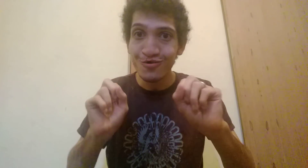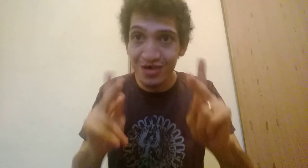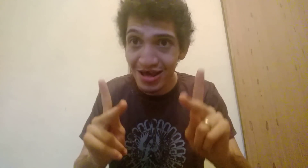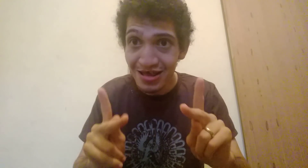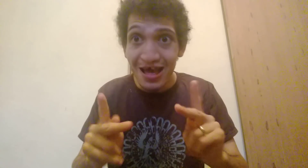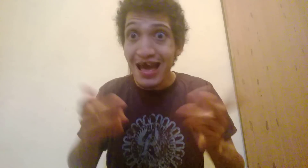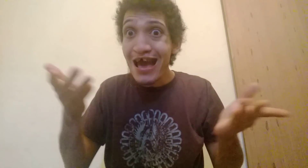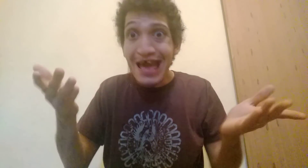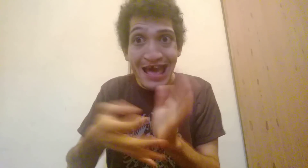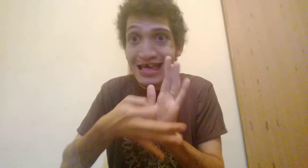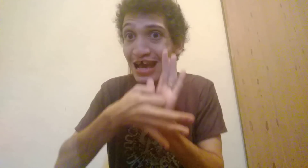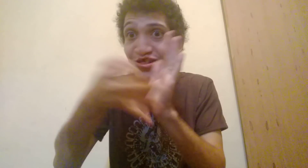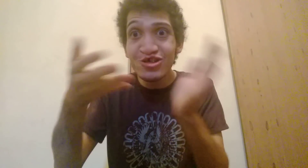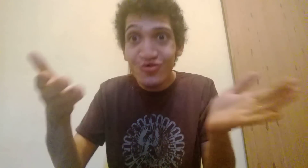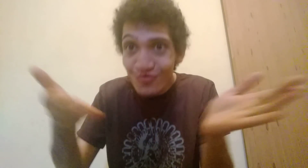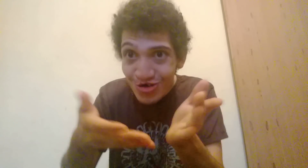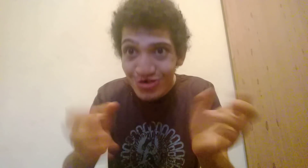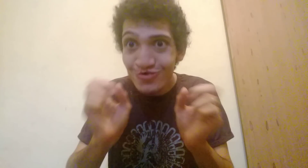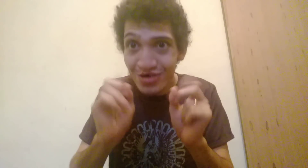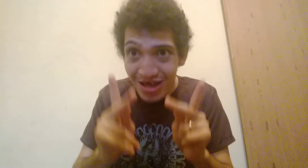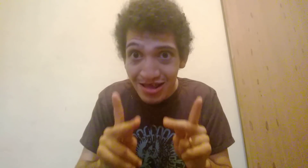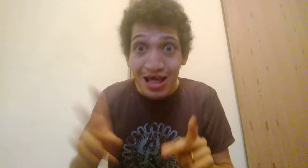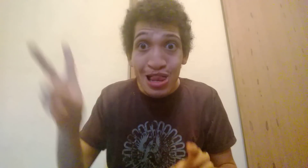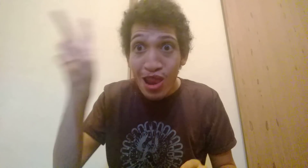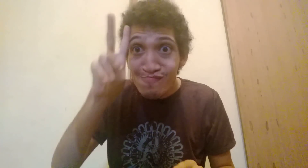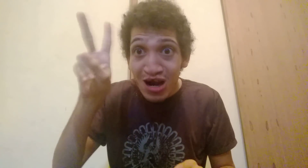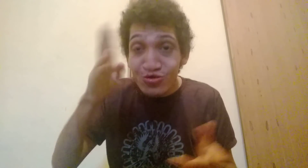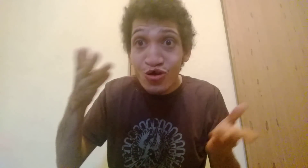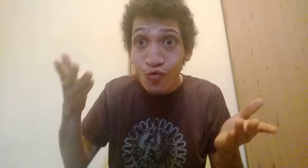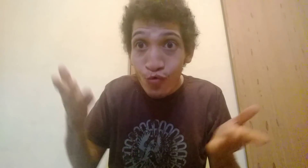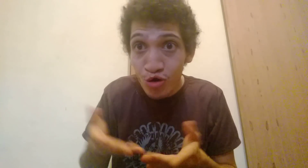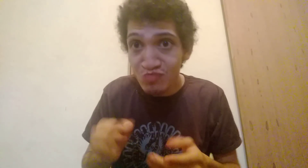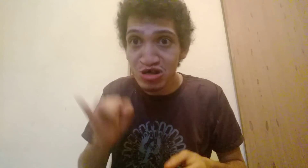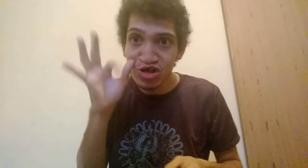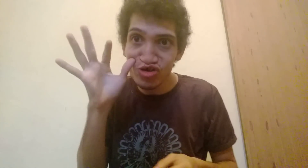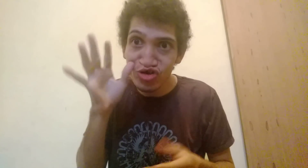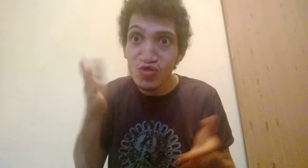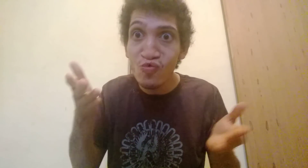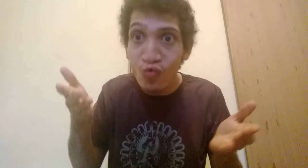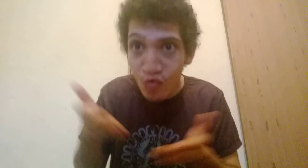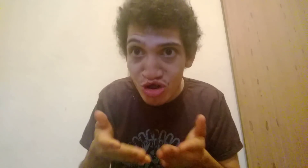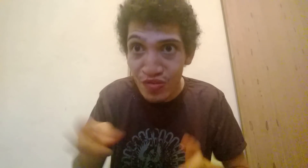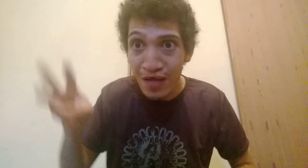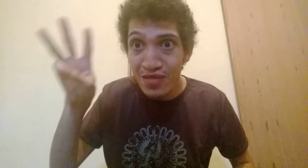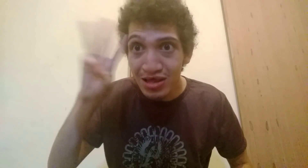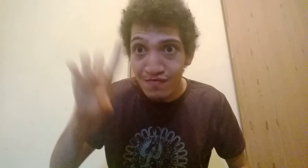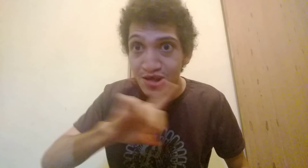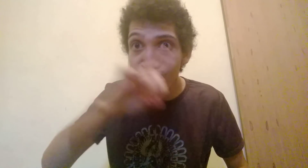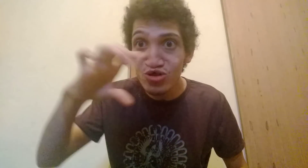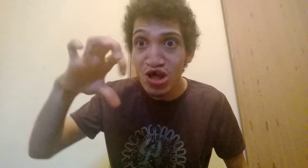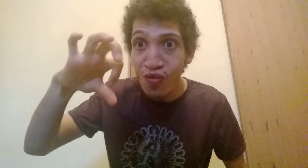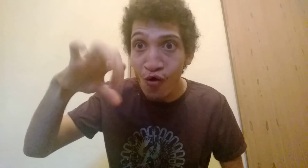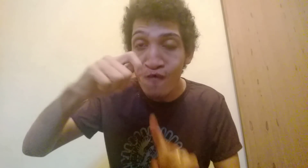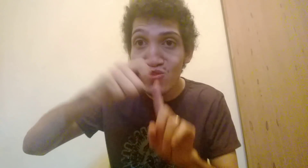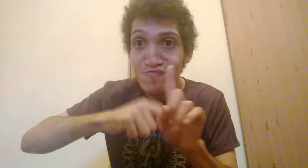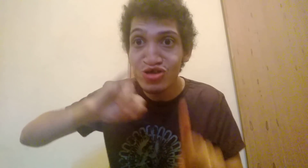Ok? Essa é a dia de hoje. Ok? Lembrando que hoje, você está assistindo hoje, na terça-feira, no dia 9, no mês